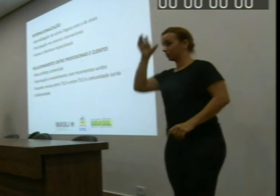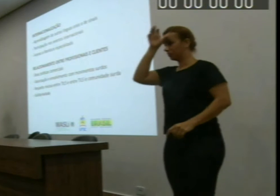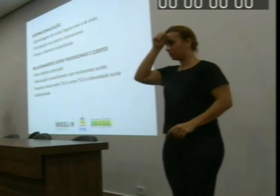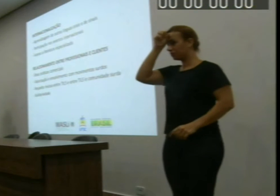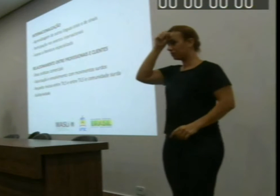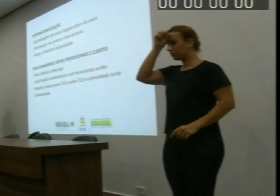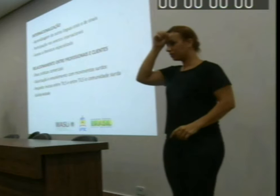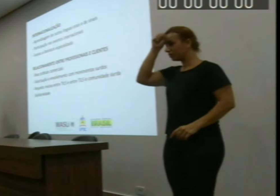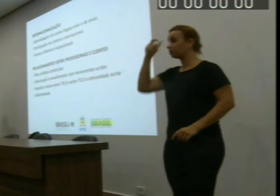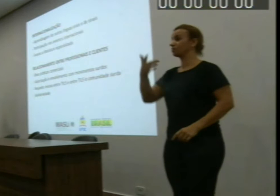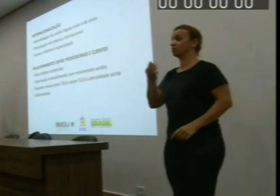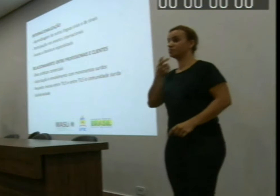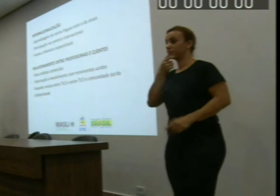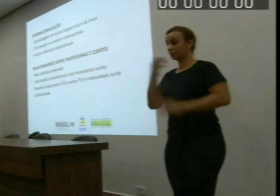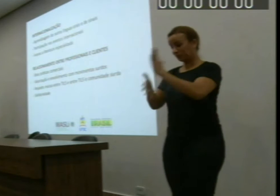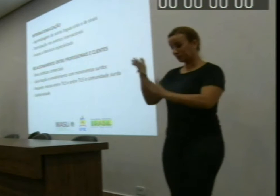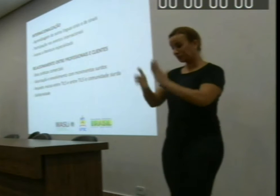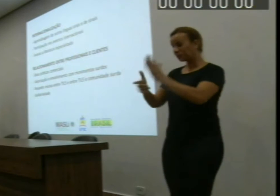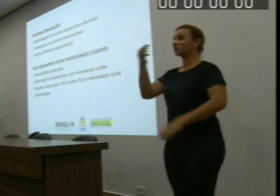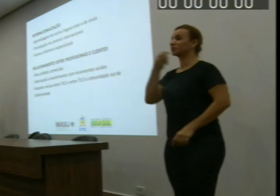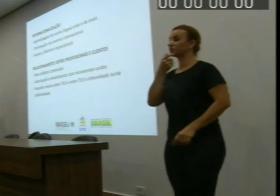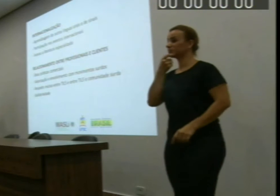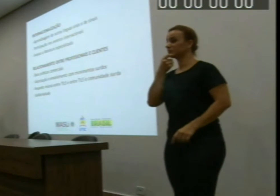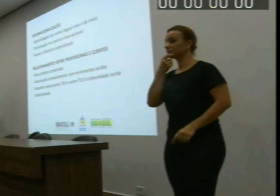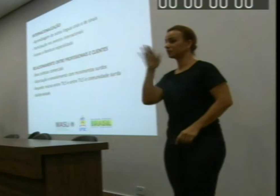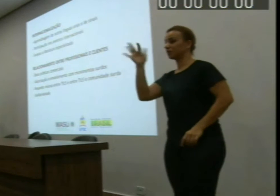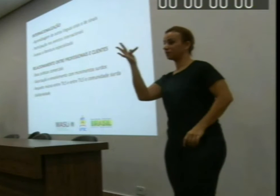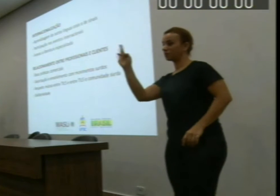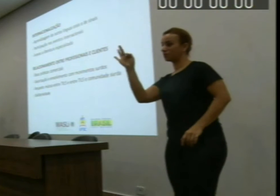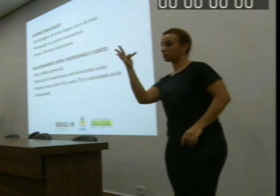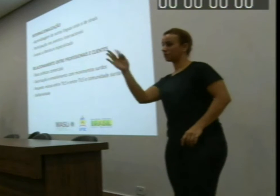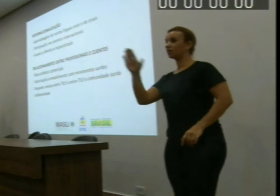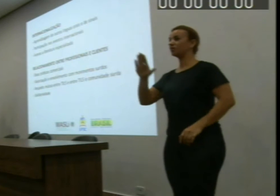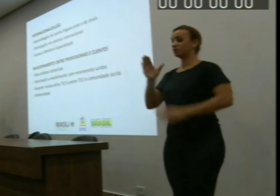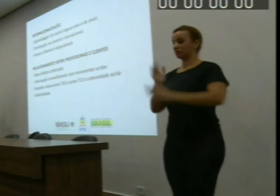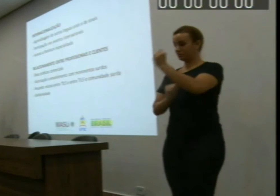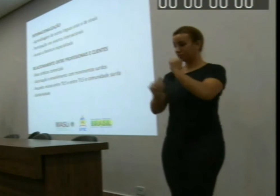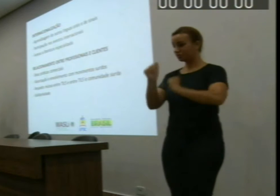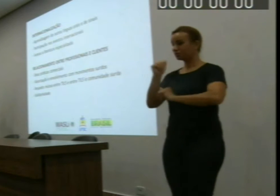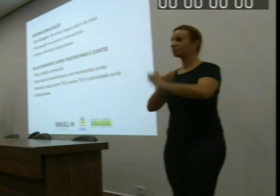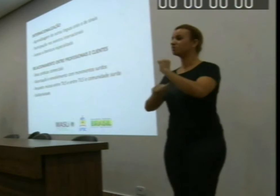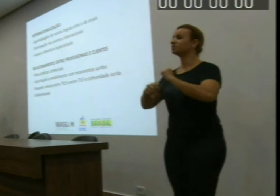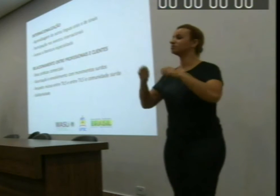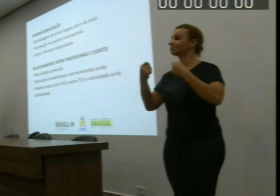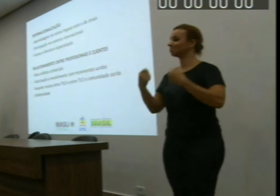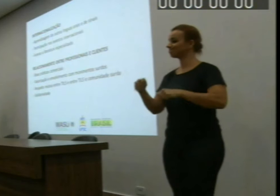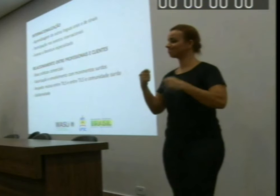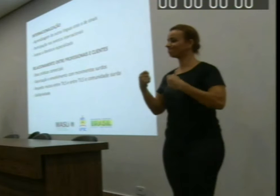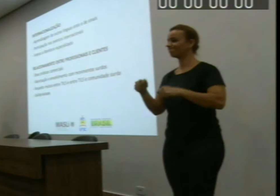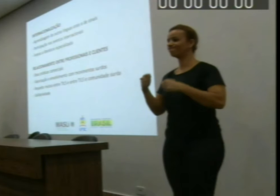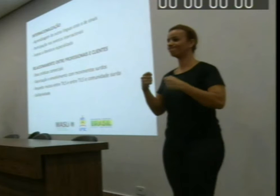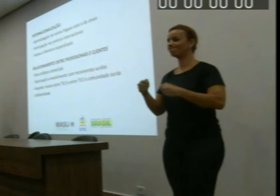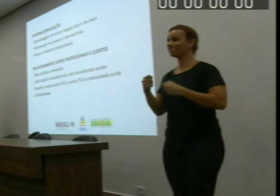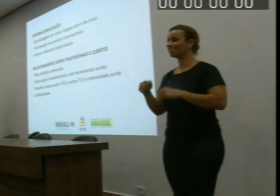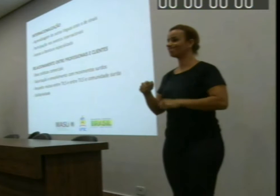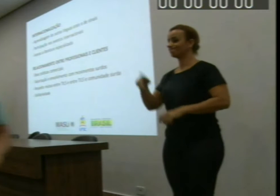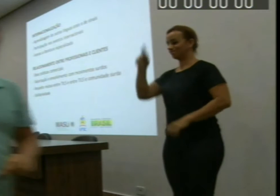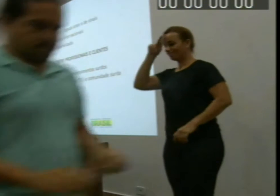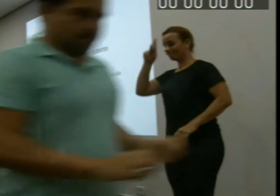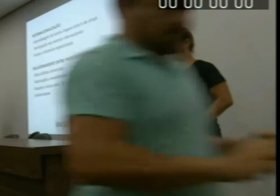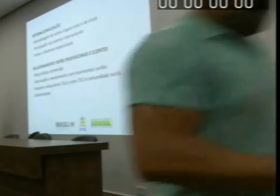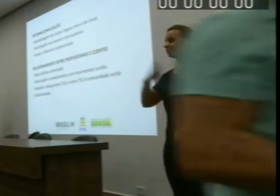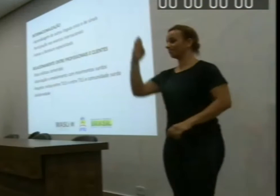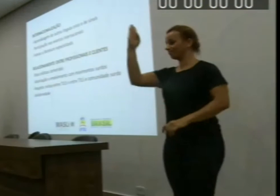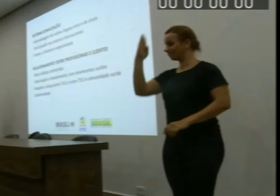Americana ou aprender uma língua de sinais britânica pelo menos um pouco para você se familiarizar aprender sinais internacionais